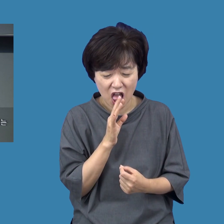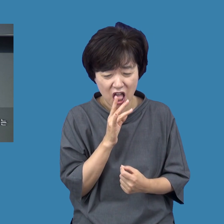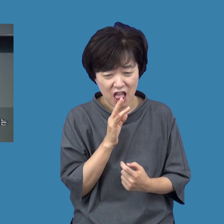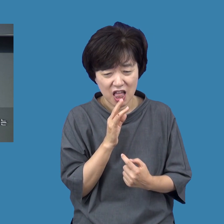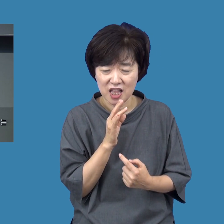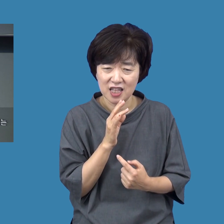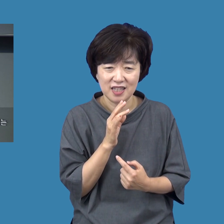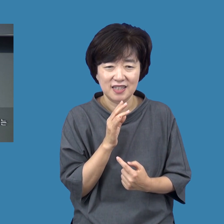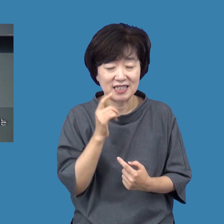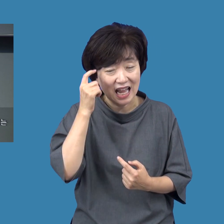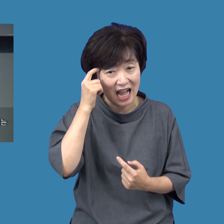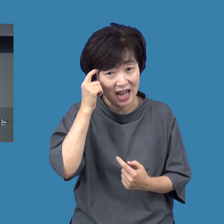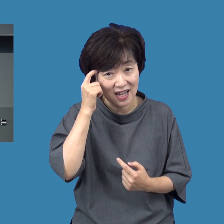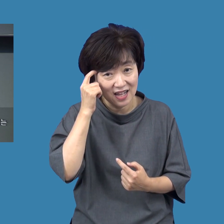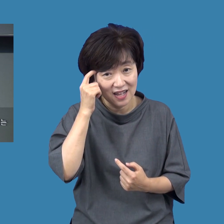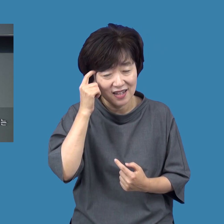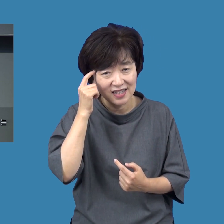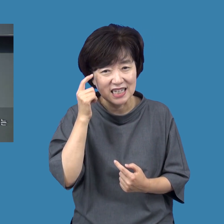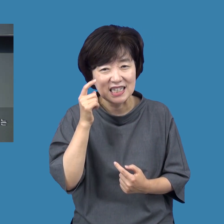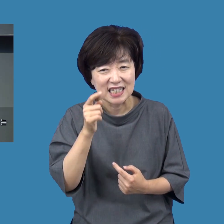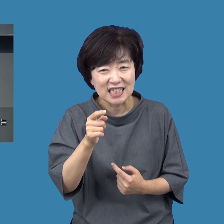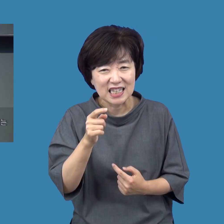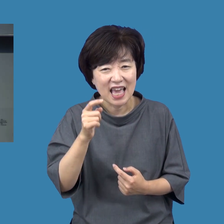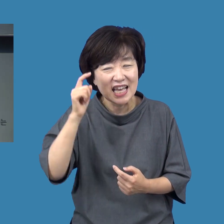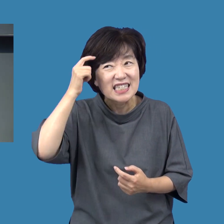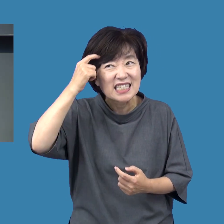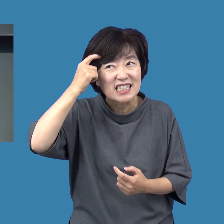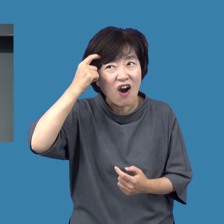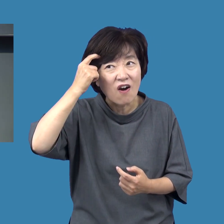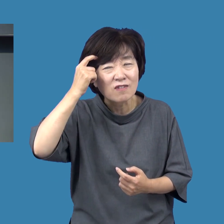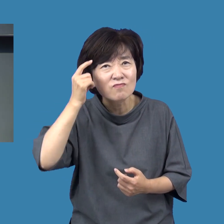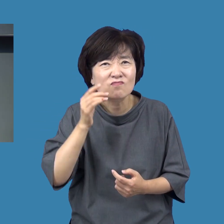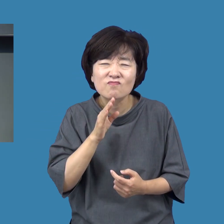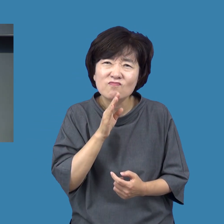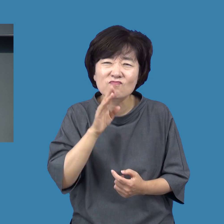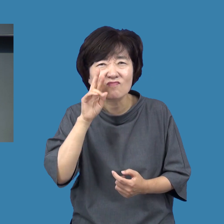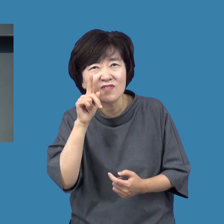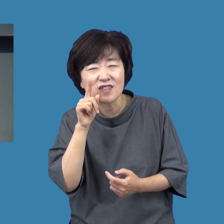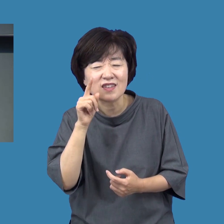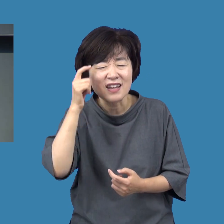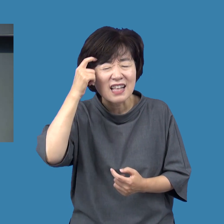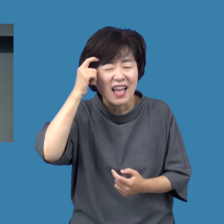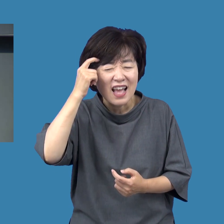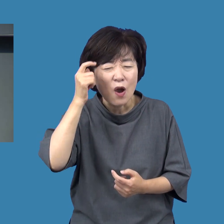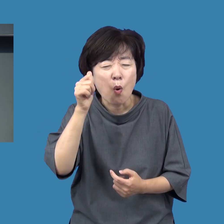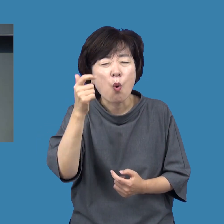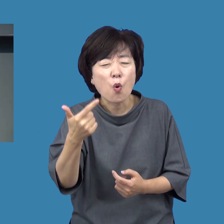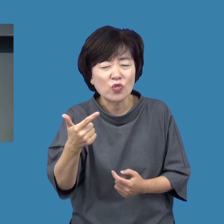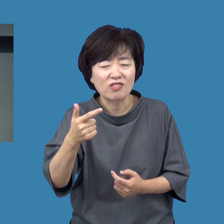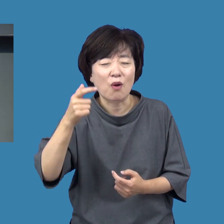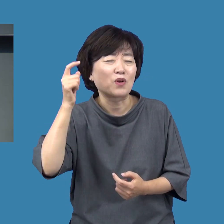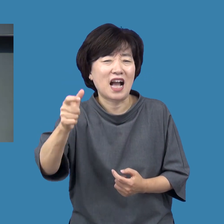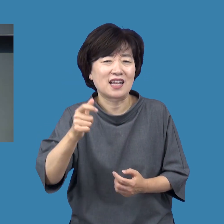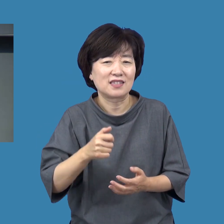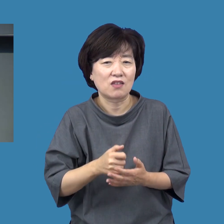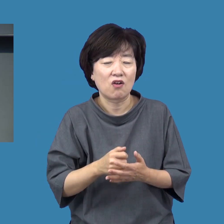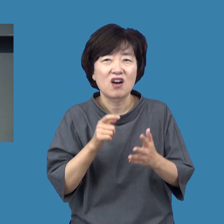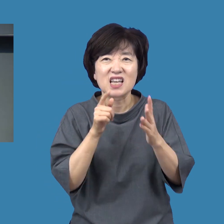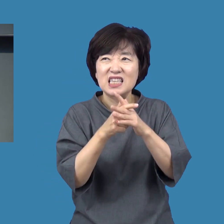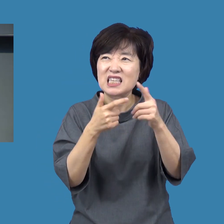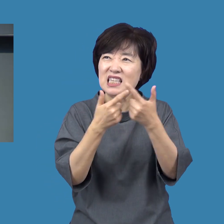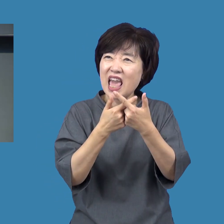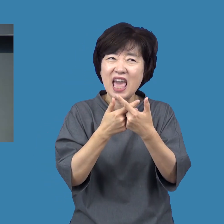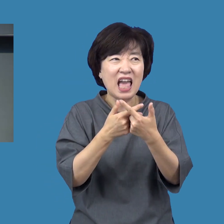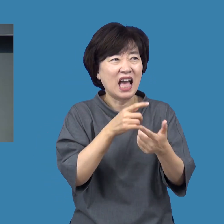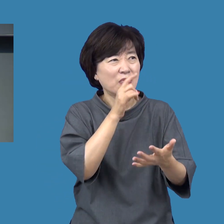있으실 텐데 이게 여러분 이성이 너무 강해서 그래. 혼이 너무 강해서 이해되지 않는 건 의미 없다고